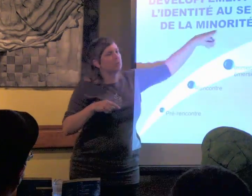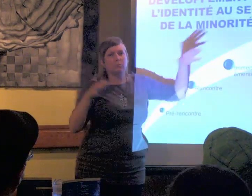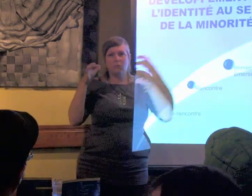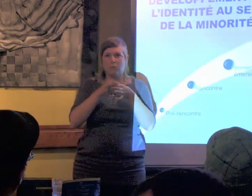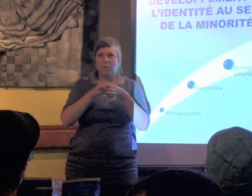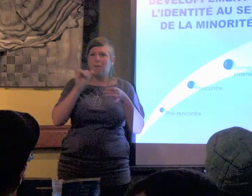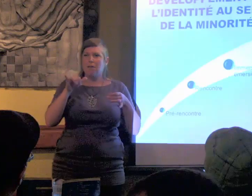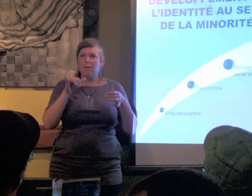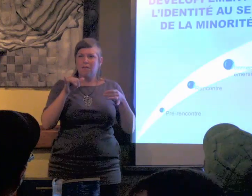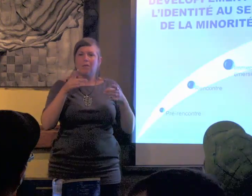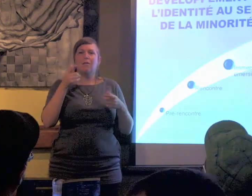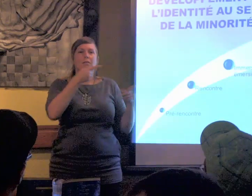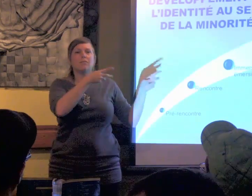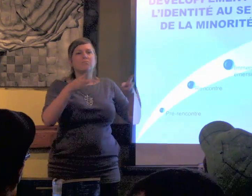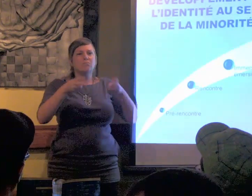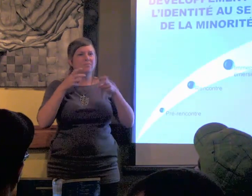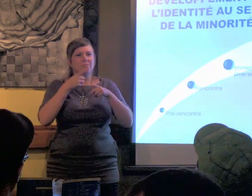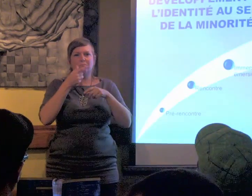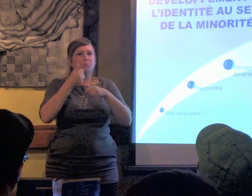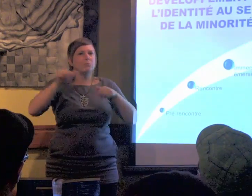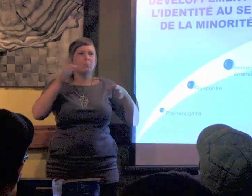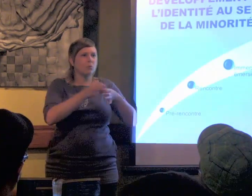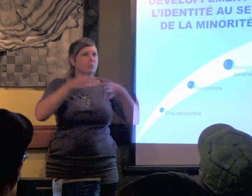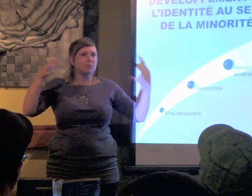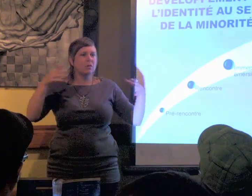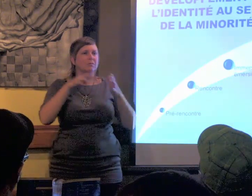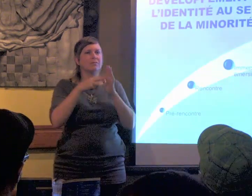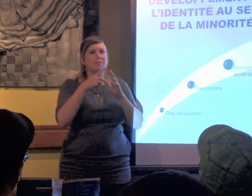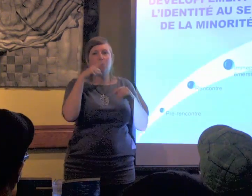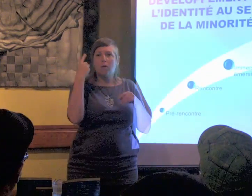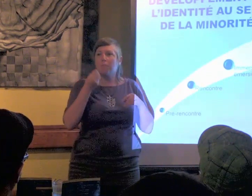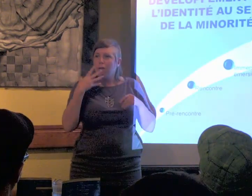Donc, vous voyez ici, minorité et majorité. Donc,